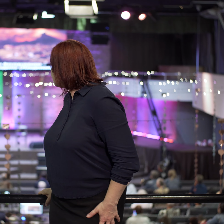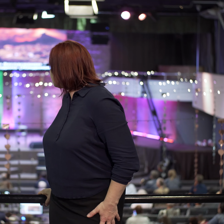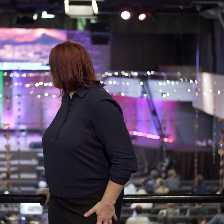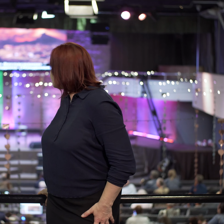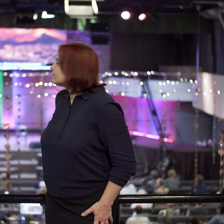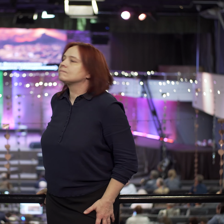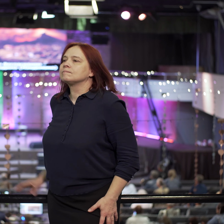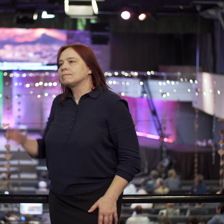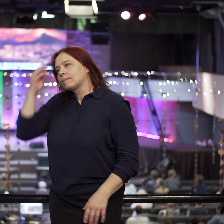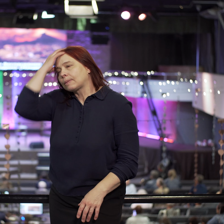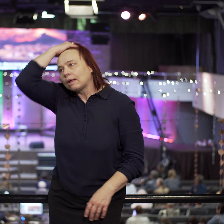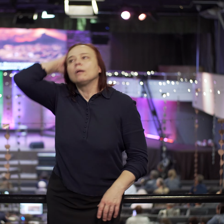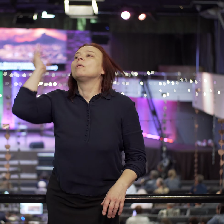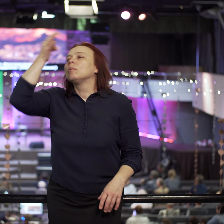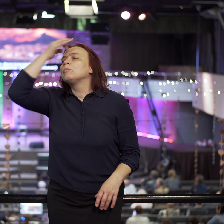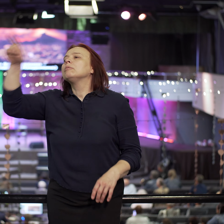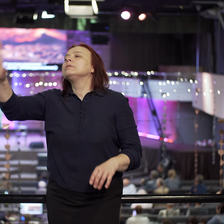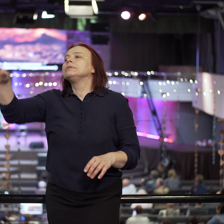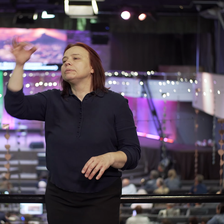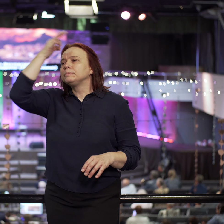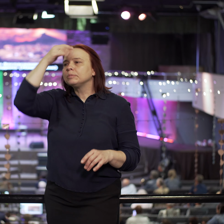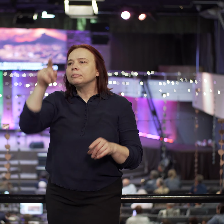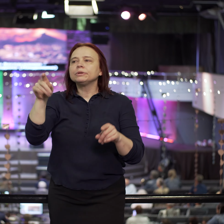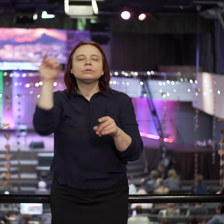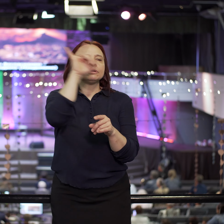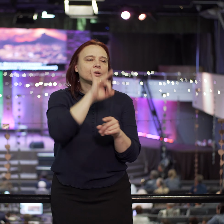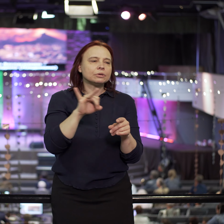что он не узнал времени посещения Господня.